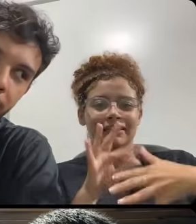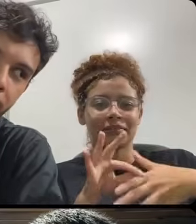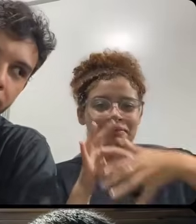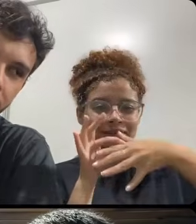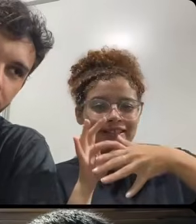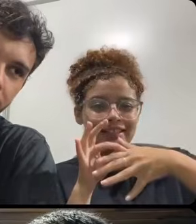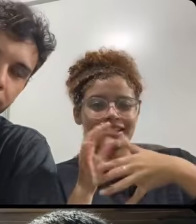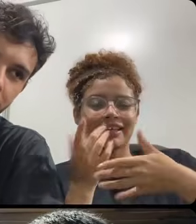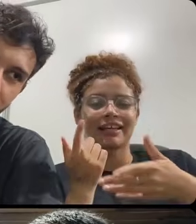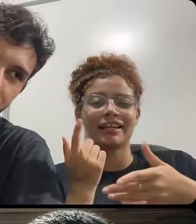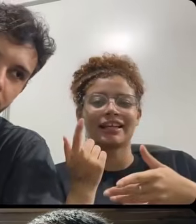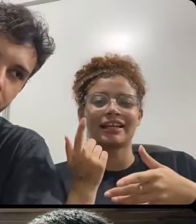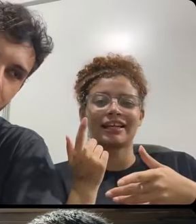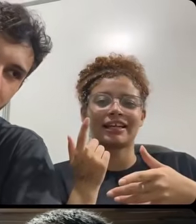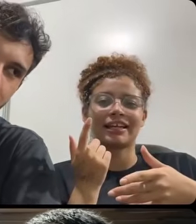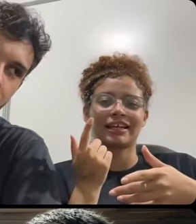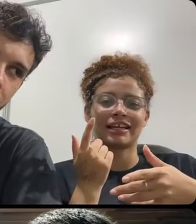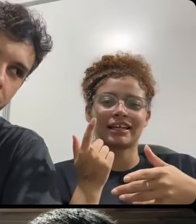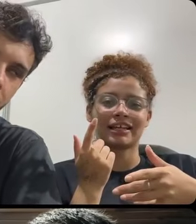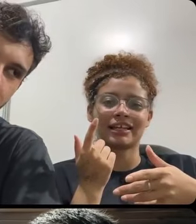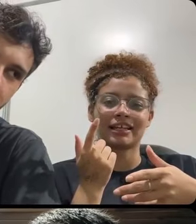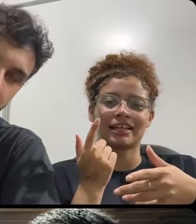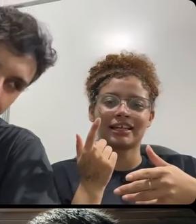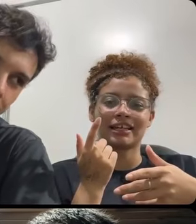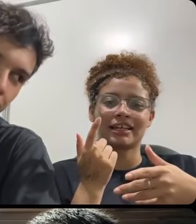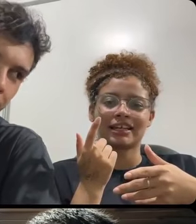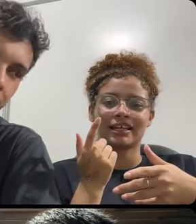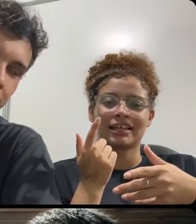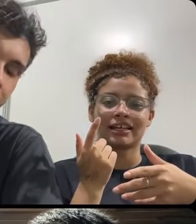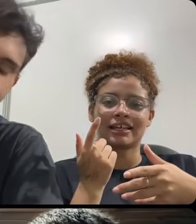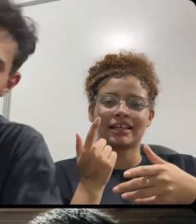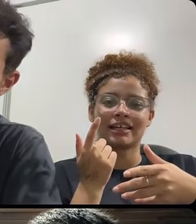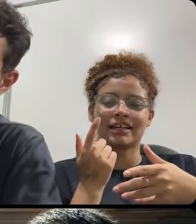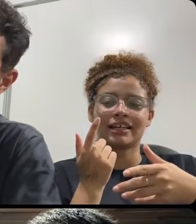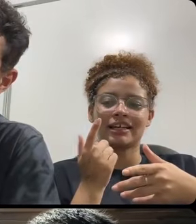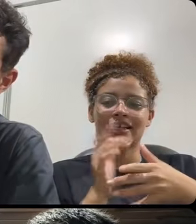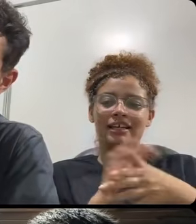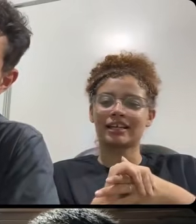que é ainda, na verdade, né, mas naquele tempo, né,